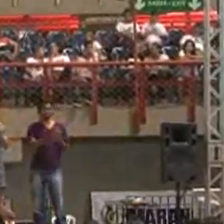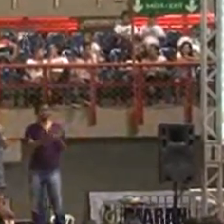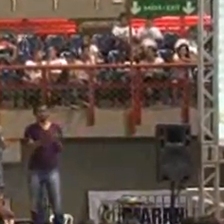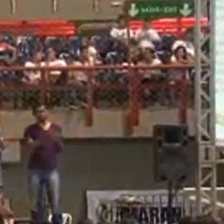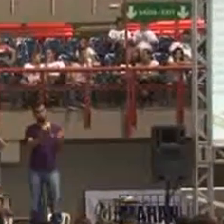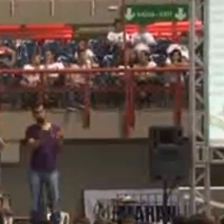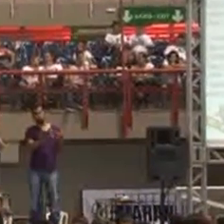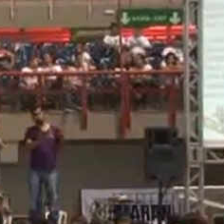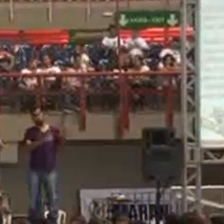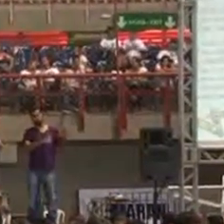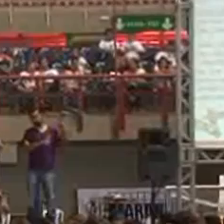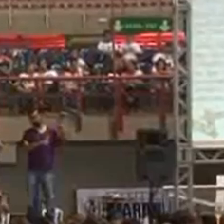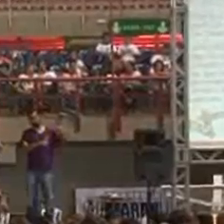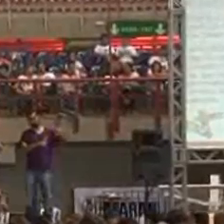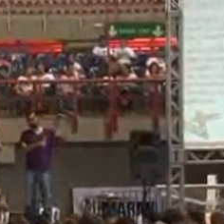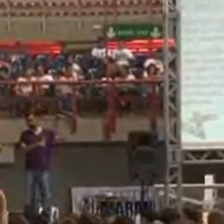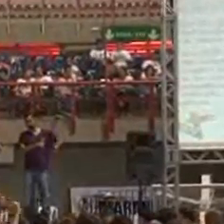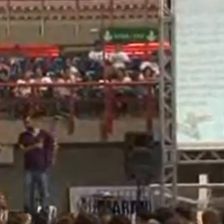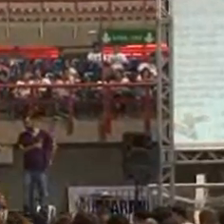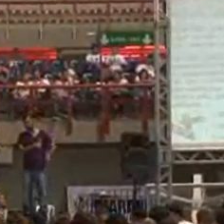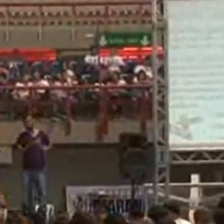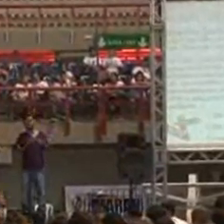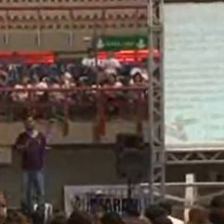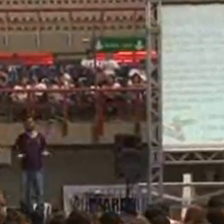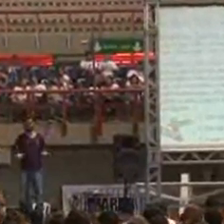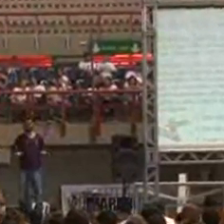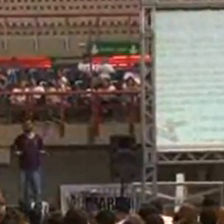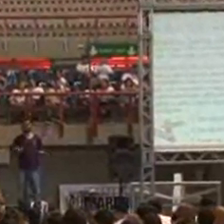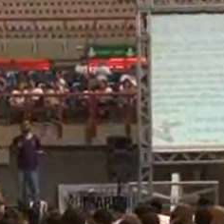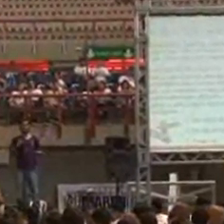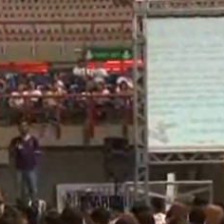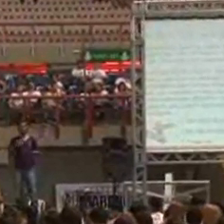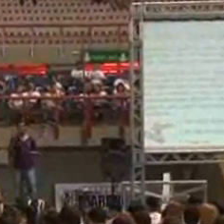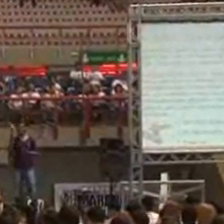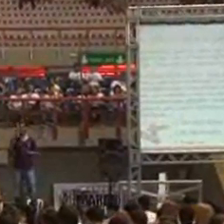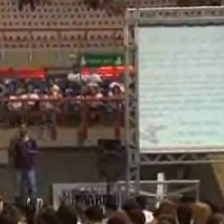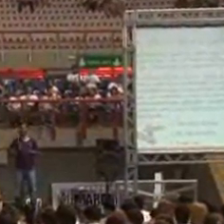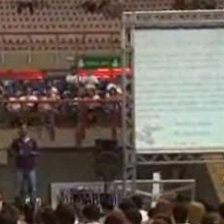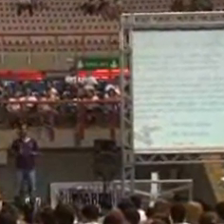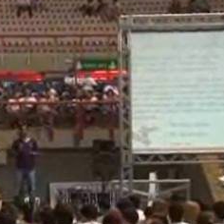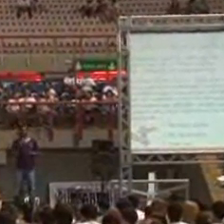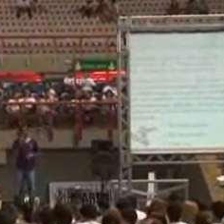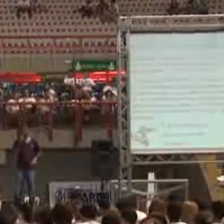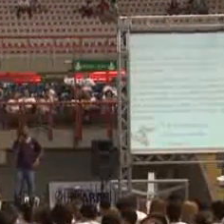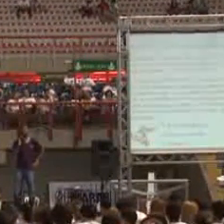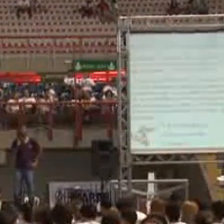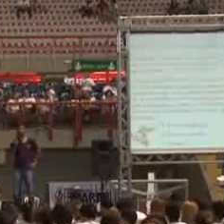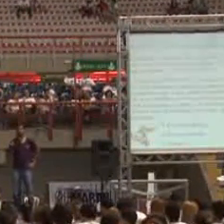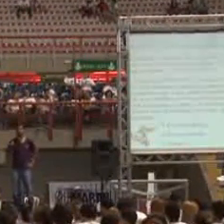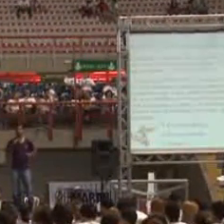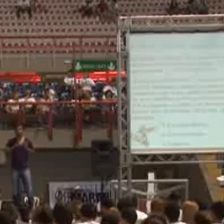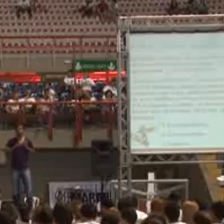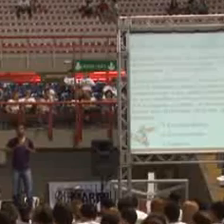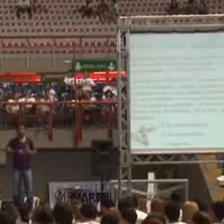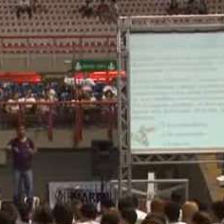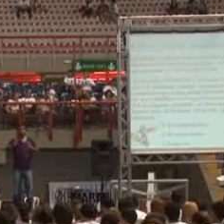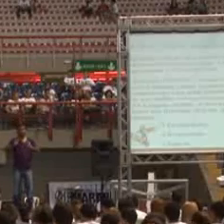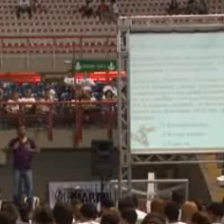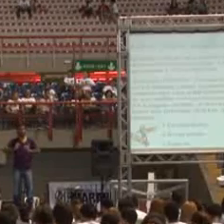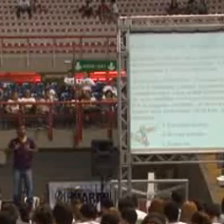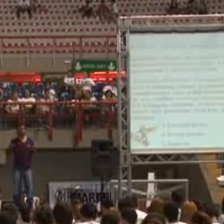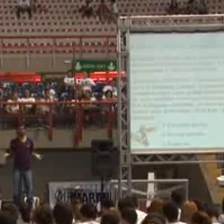e o pobre cada vez mais pobre. É assim o Brasil. Você não disse nada, tá? Pecado